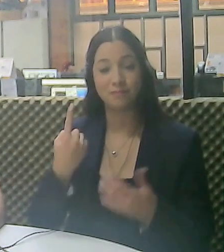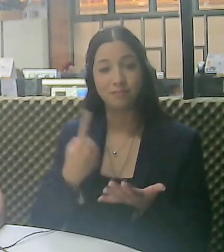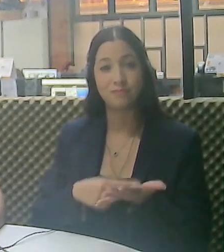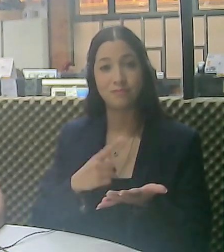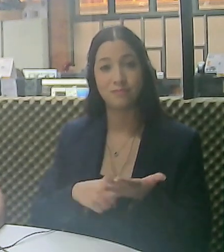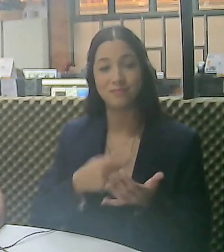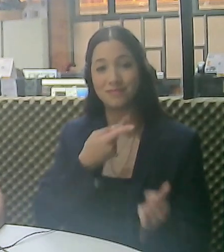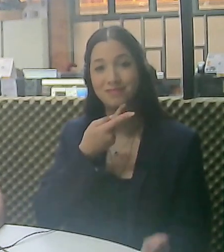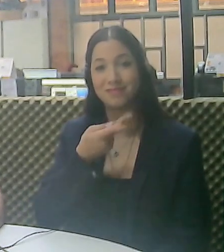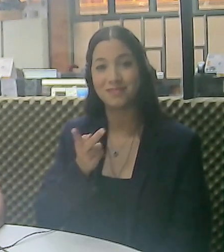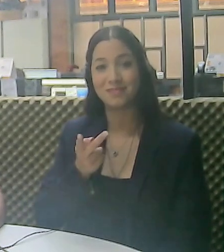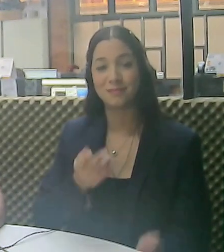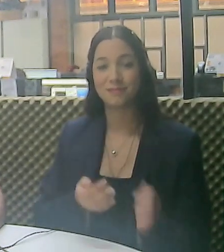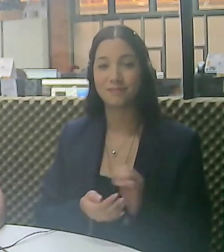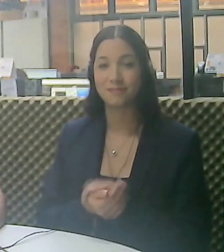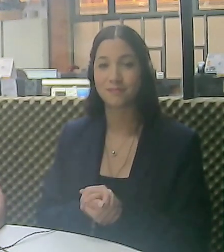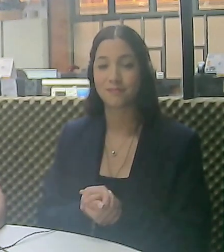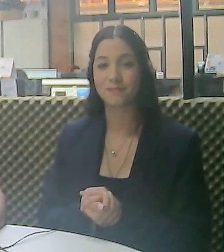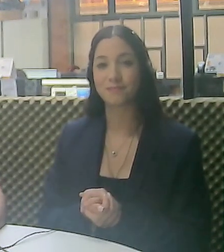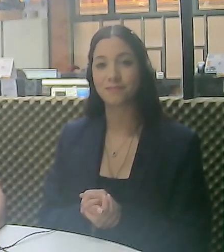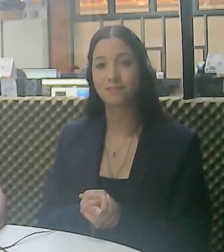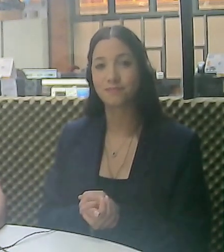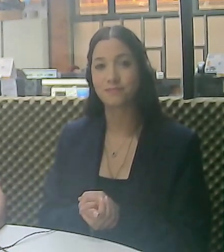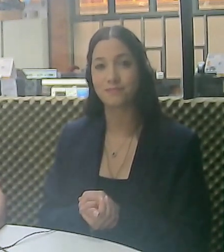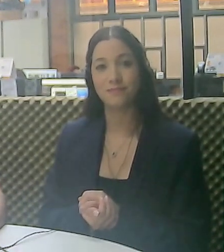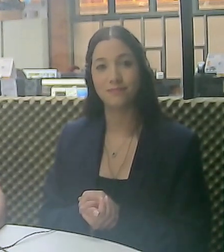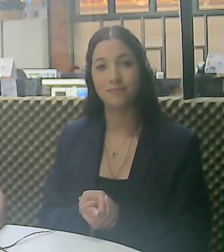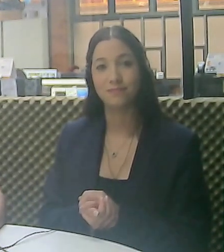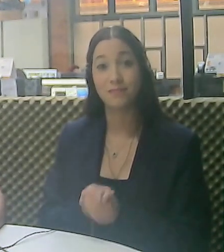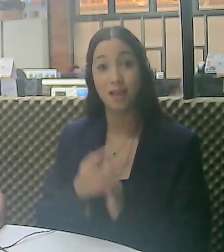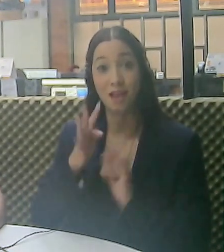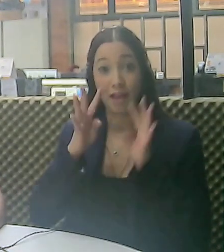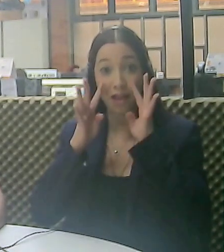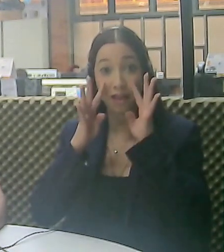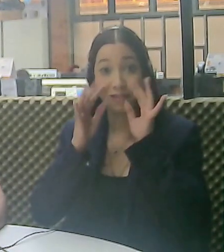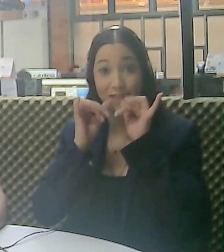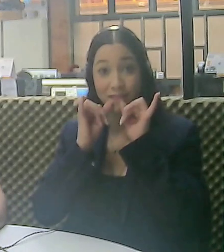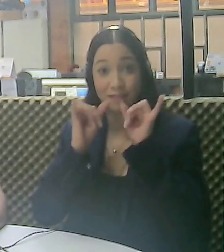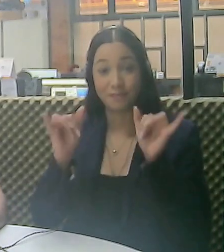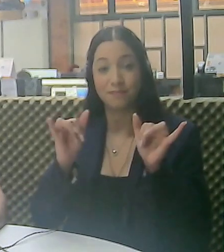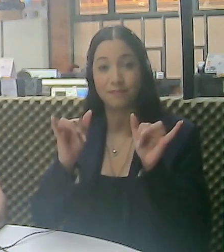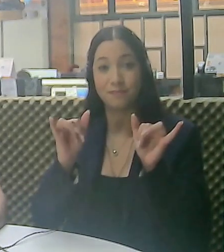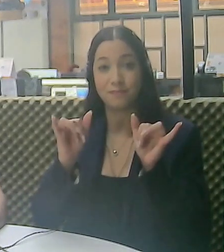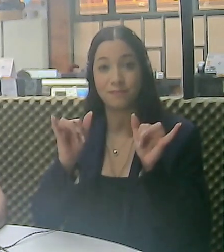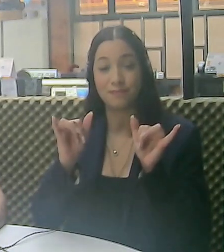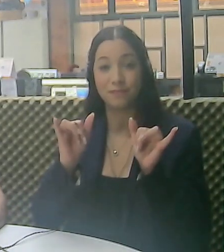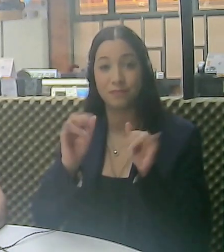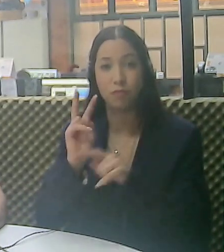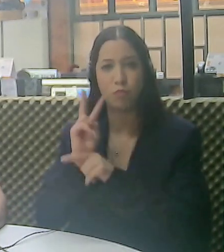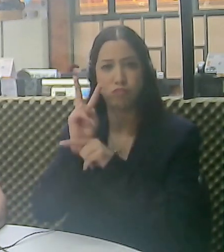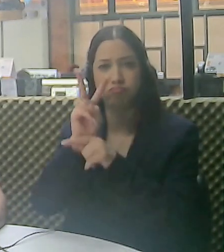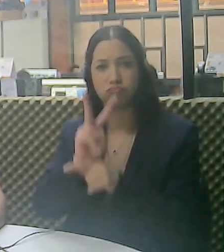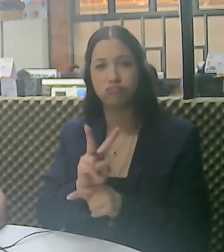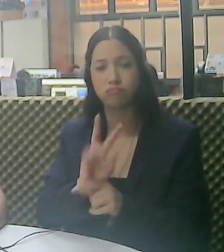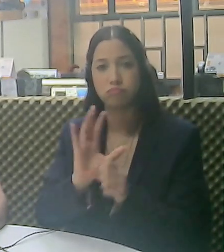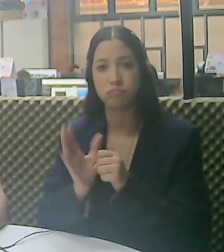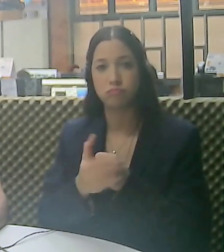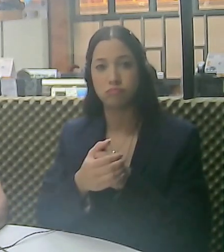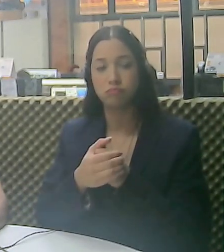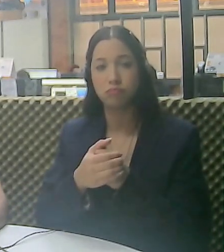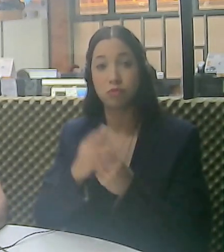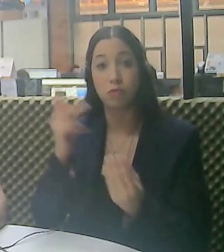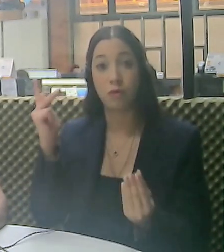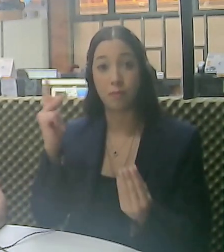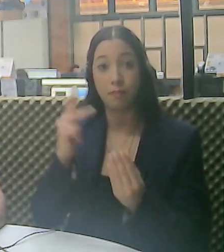3239-6700 e agendar a sua visita. Se ligue neste recado. A Superintendência de Proteção e Defesa do